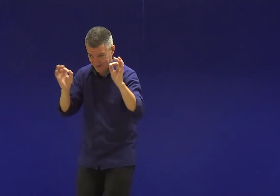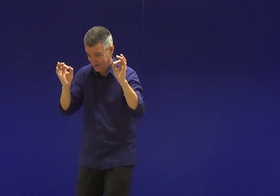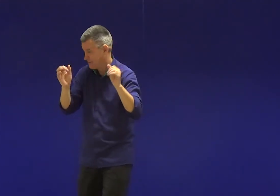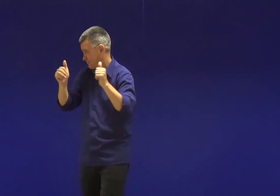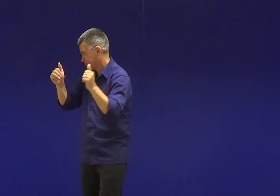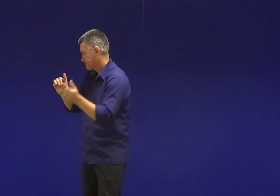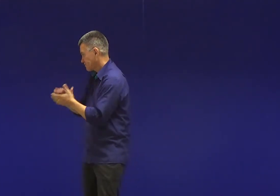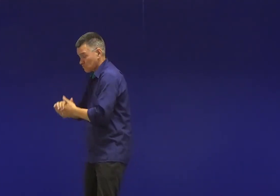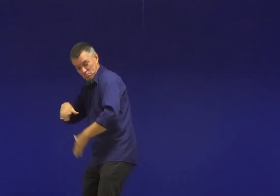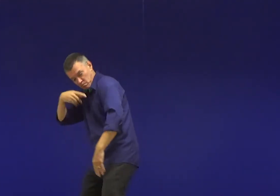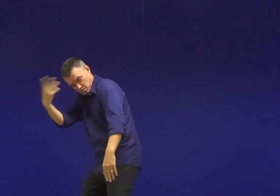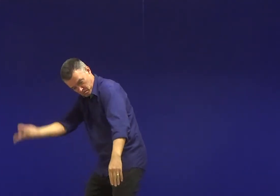Amém?